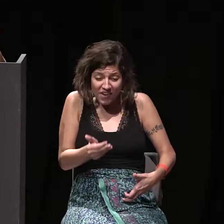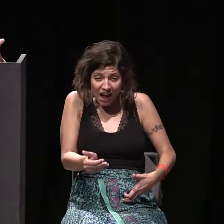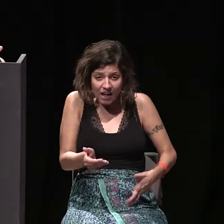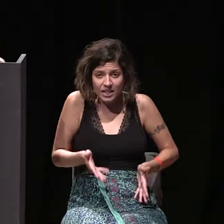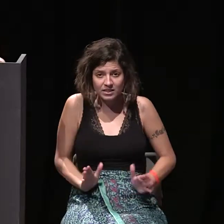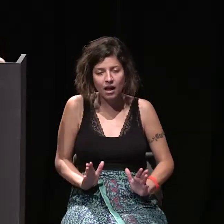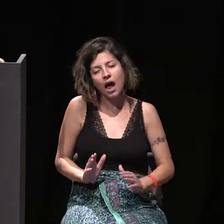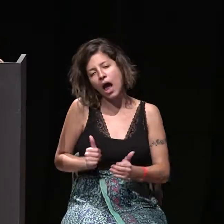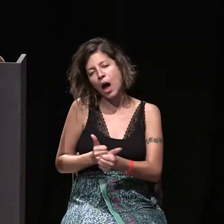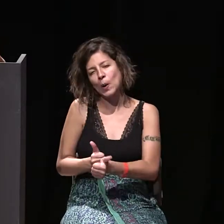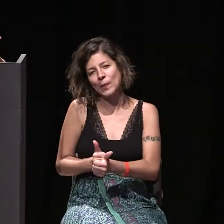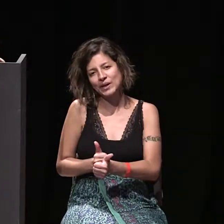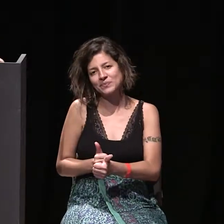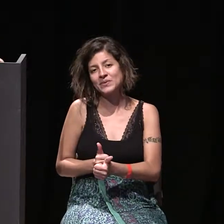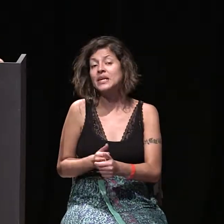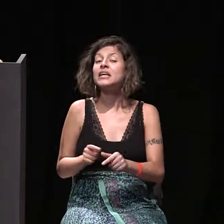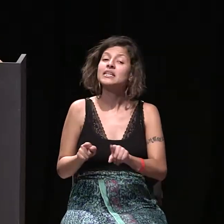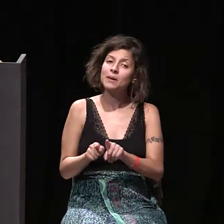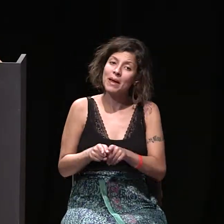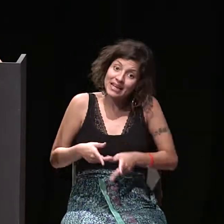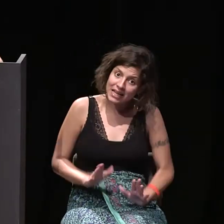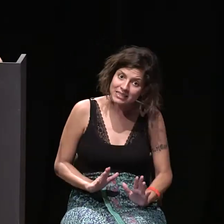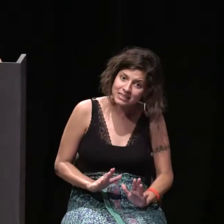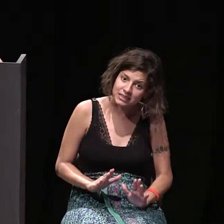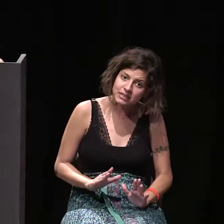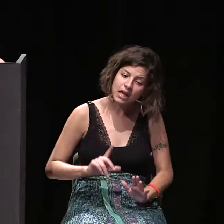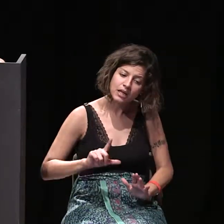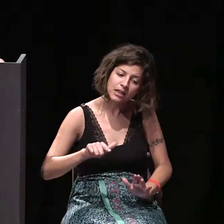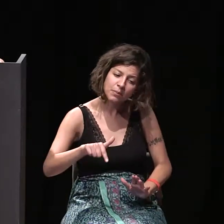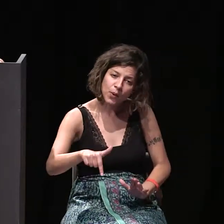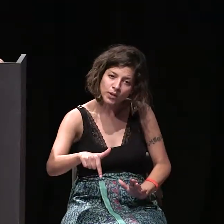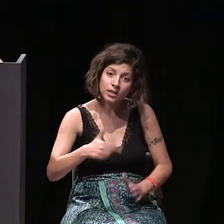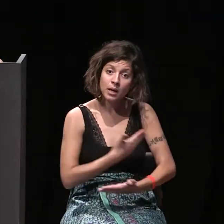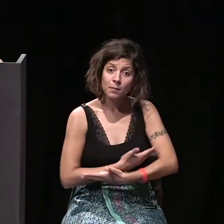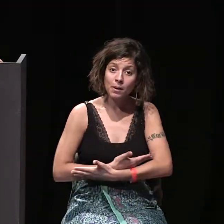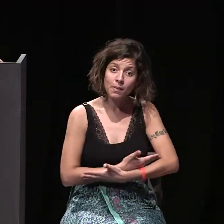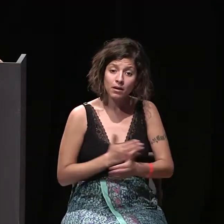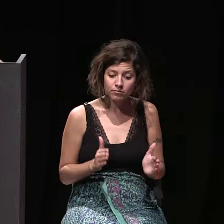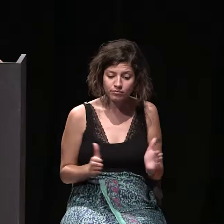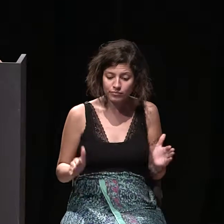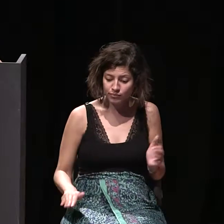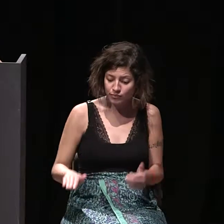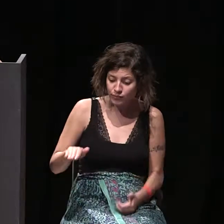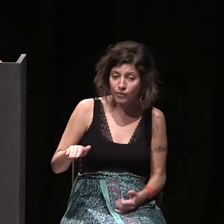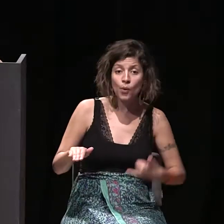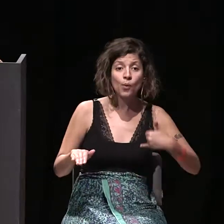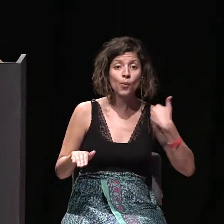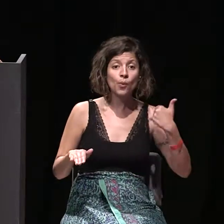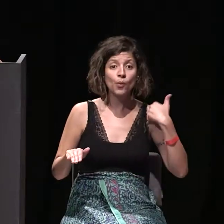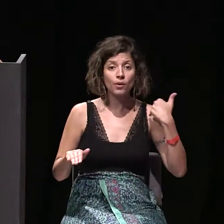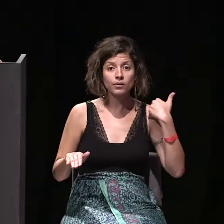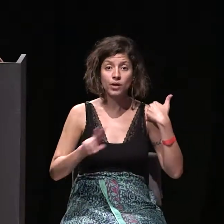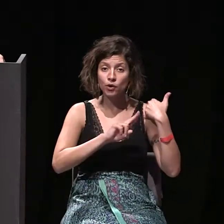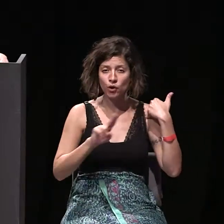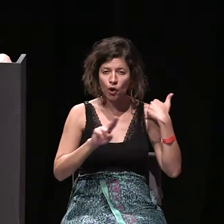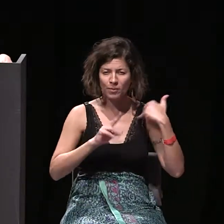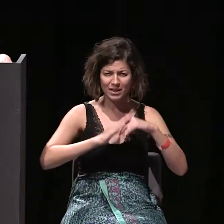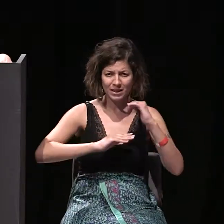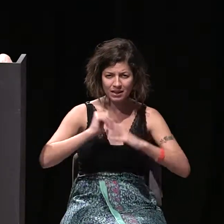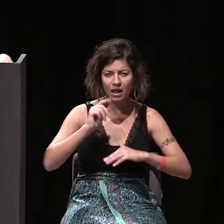e o parto em si e o pós-parto, e depois até um aninho de vida do bebê, né? O que a gente chama de puericultura.